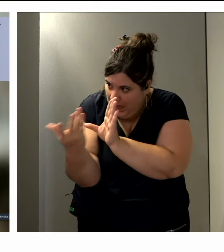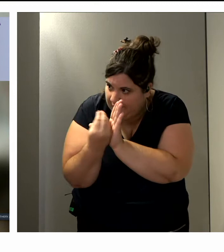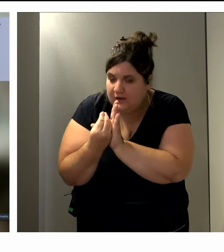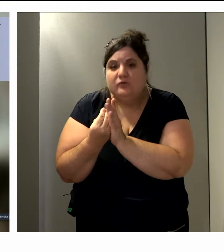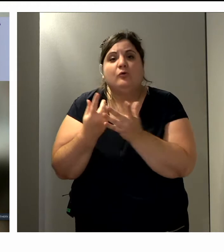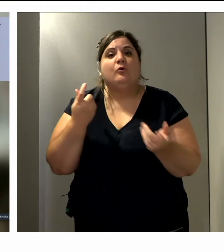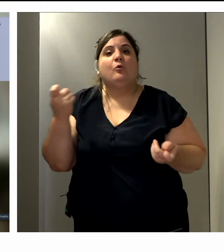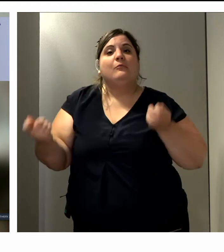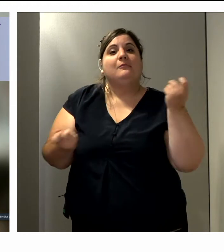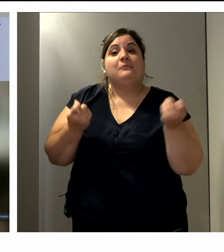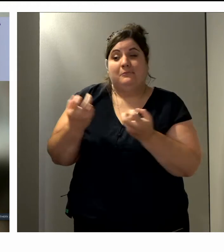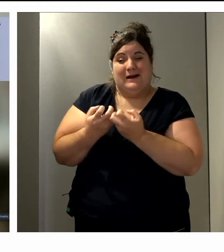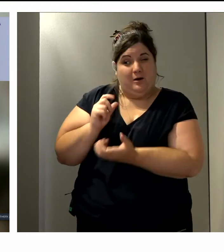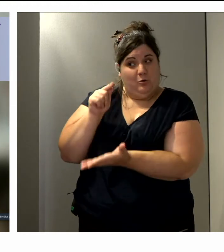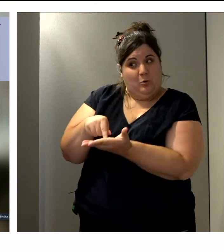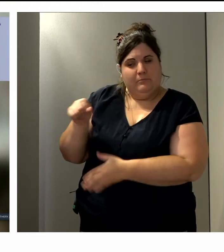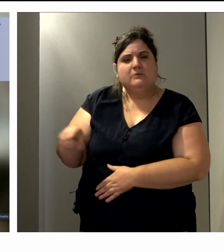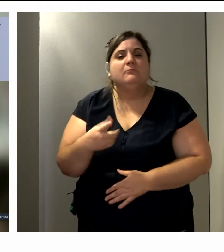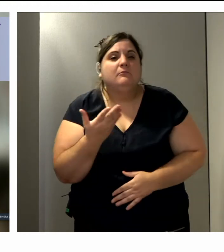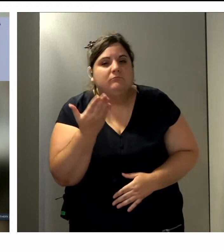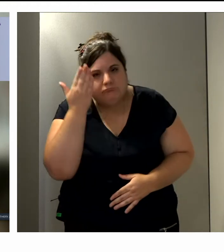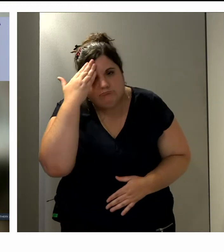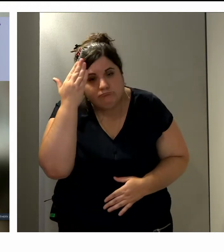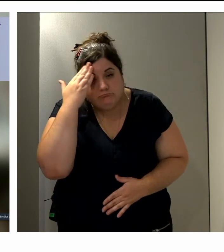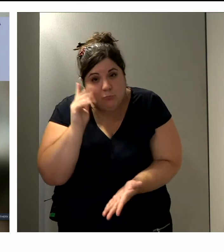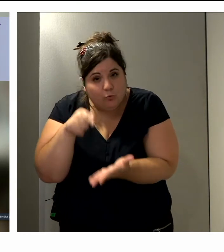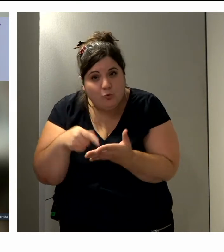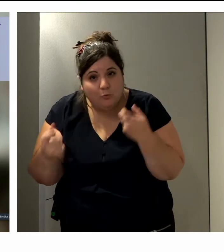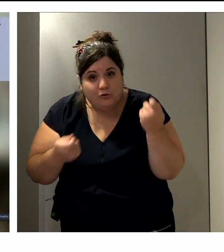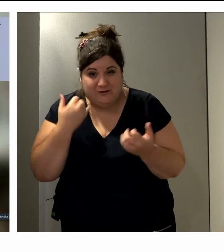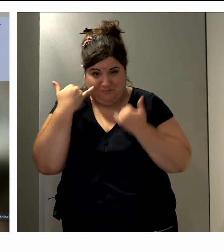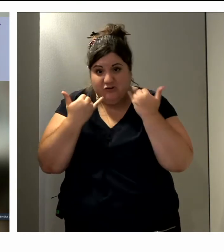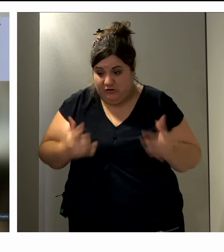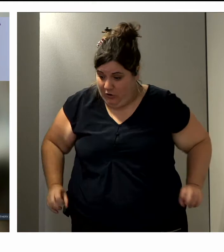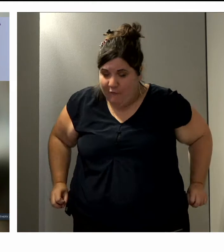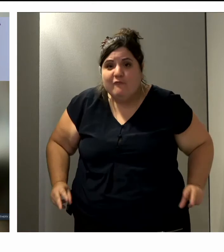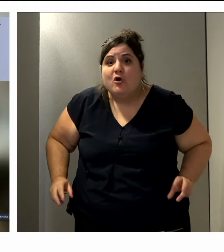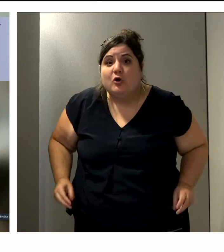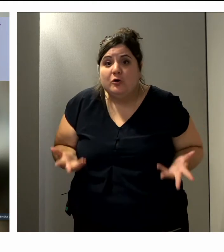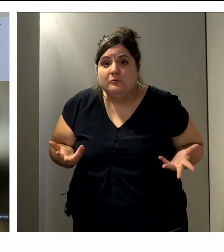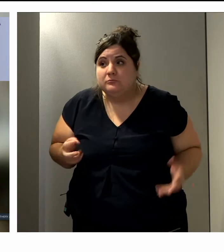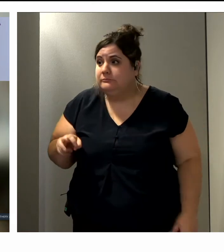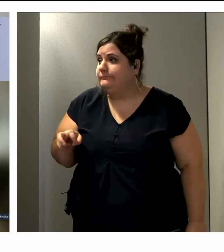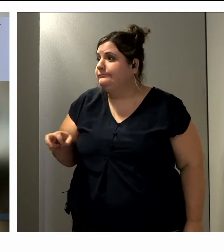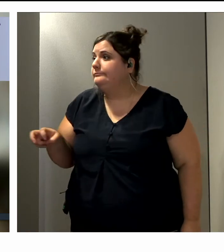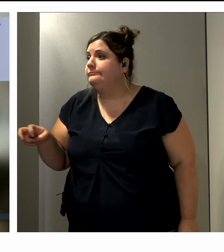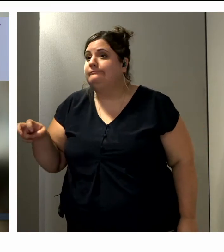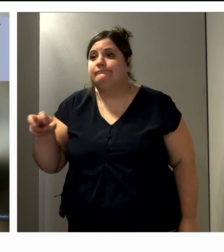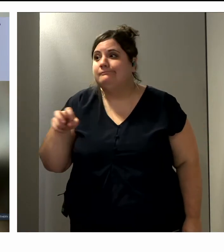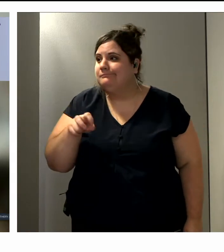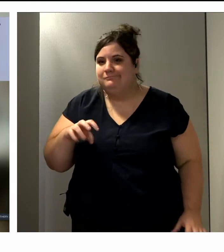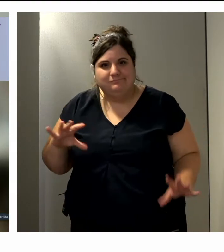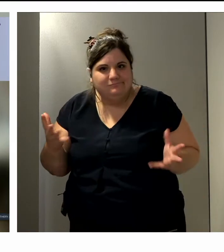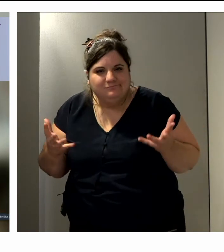fois dans sa vie à une boîte de nuit. Je vous laisse imaginer la galère si vous êtes en fauteuil roulant pour arriver à se déplacer à l'intérieur.